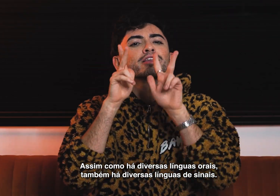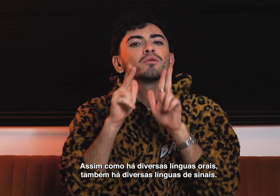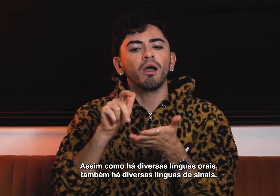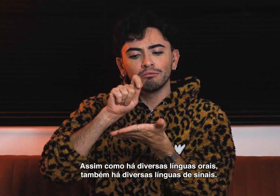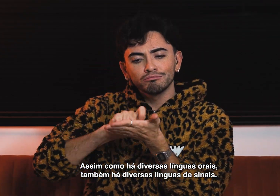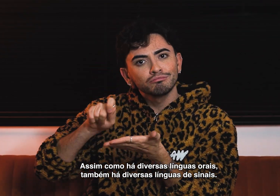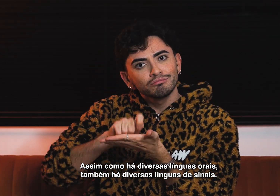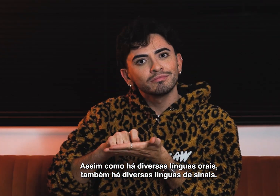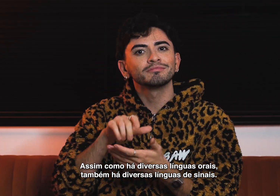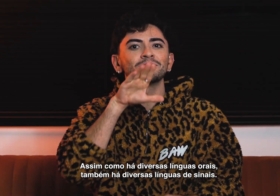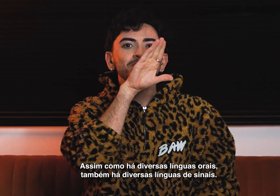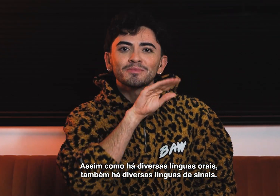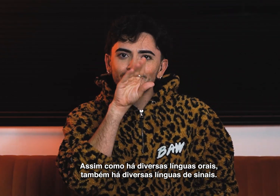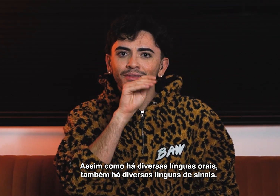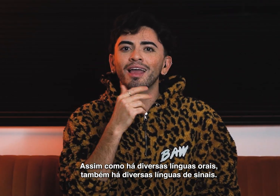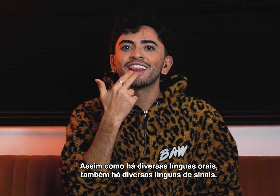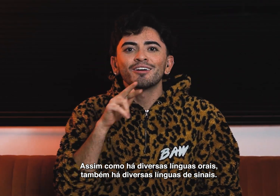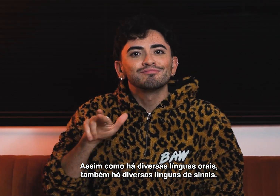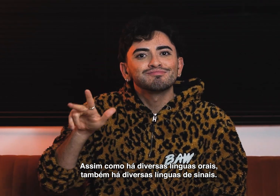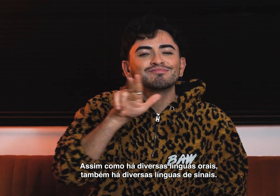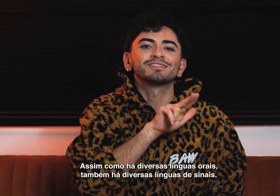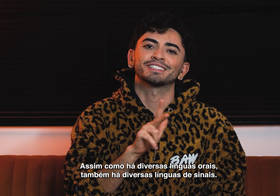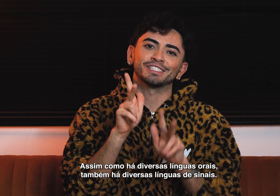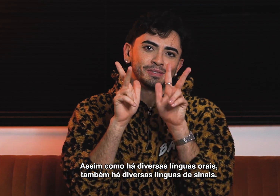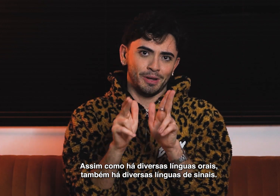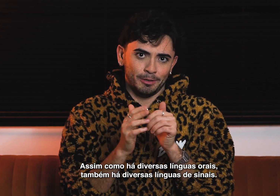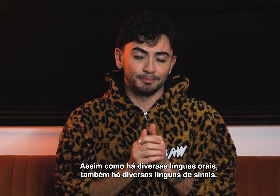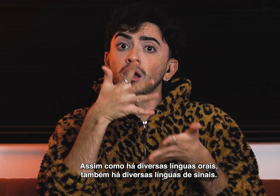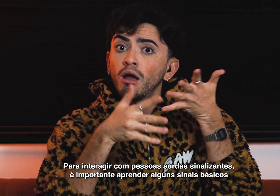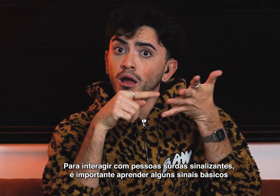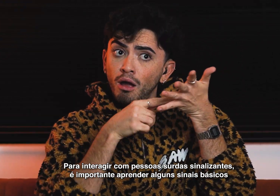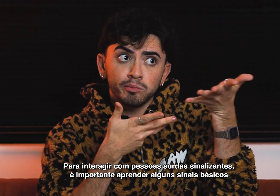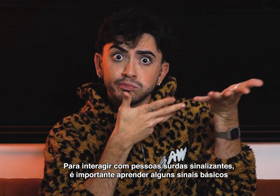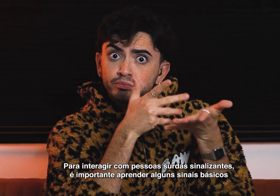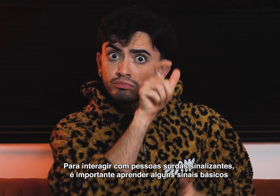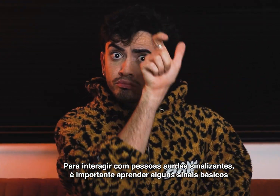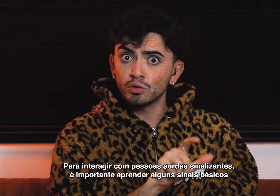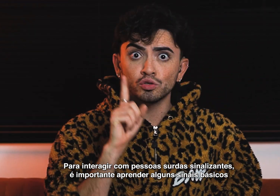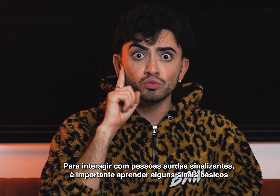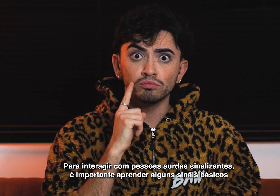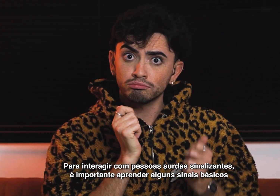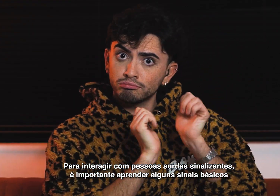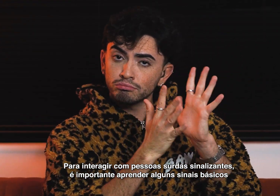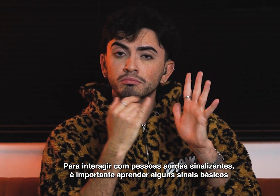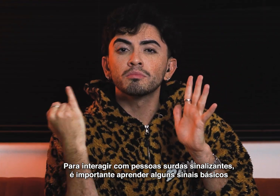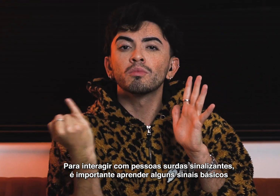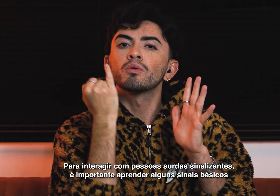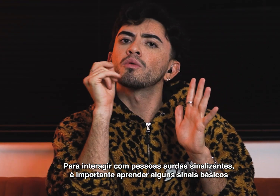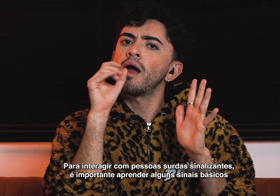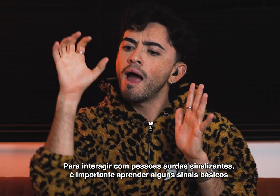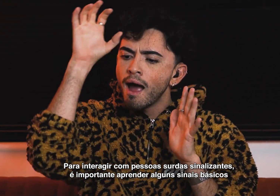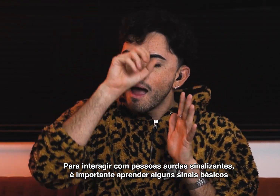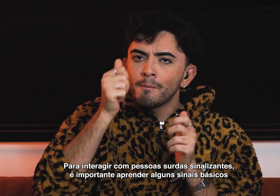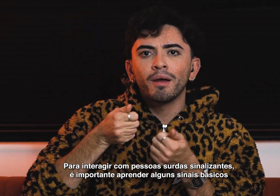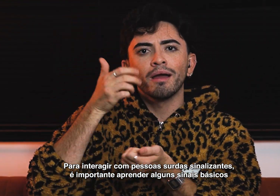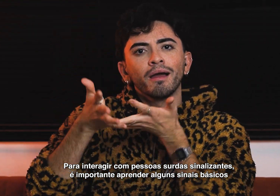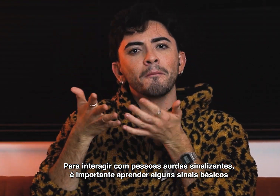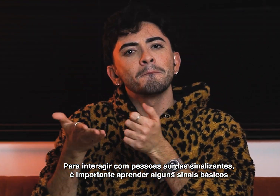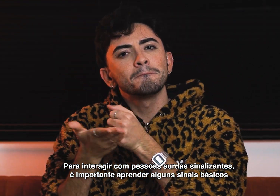há diversas línguas orais, também há diversas línguas de sinais. Para interagir com pessoas surdas sinalizantes, é importante